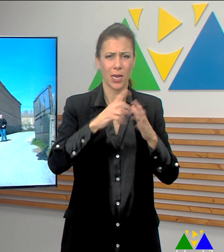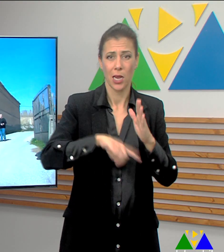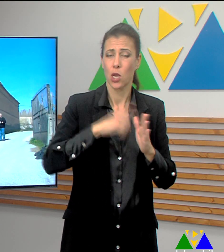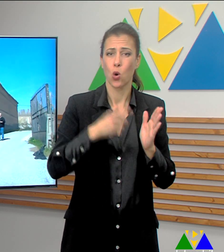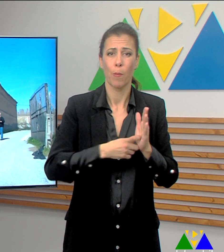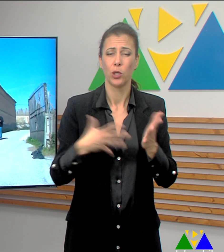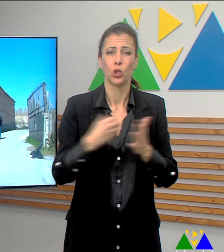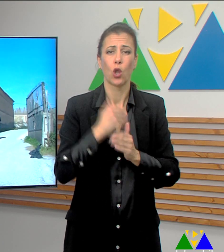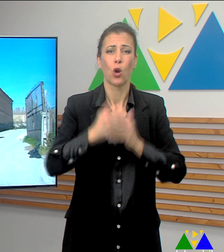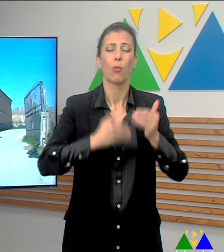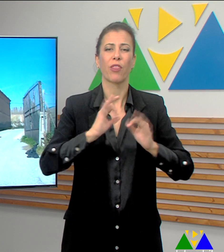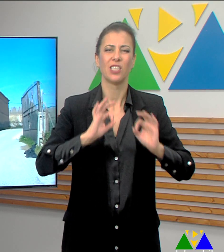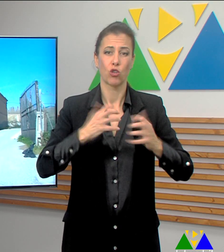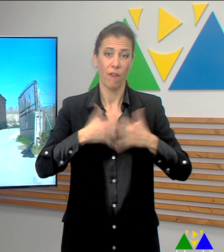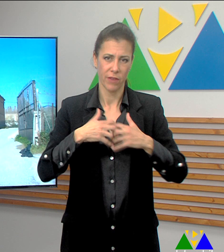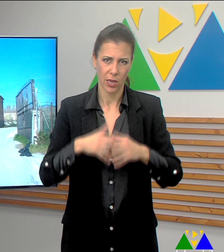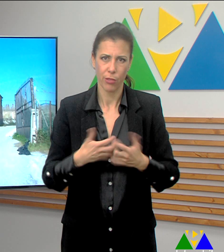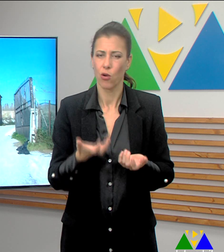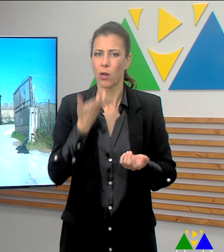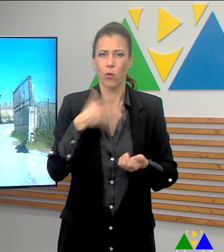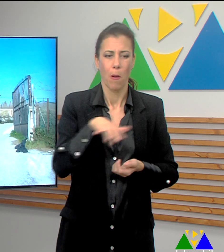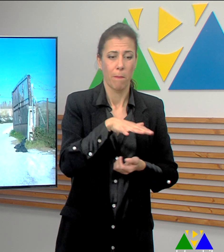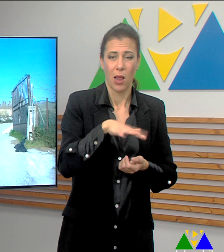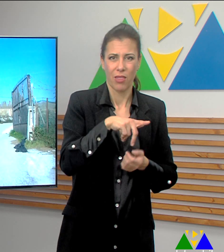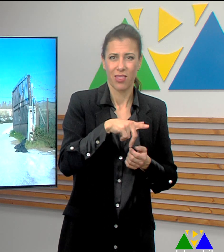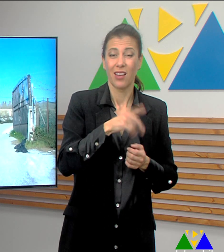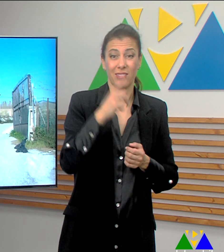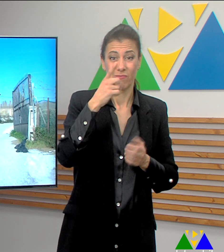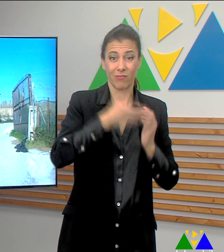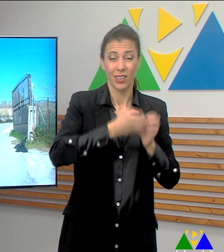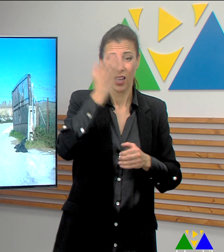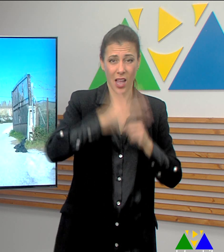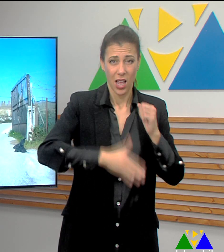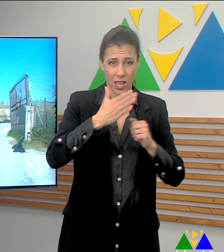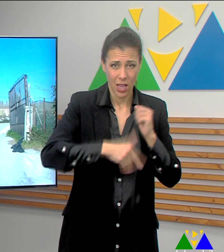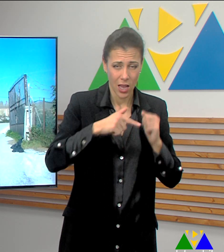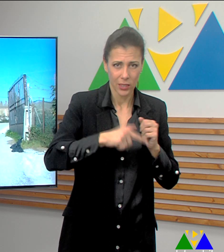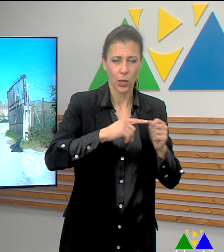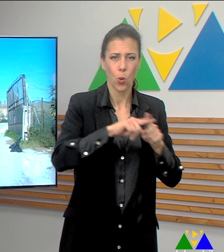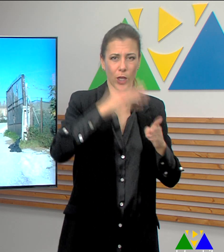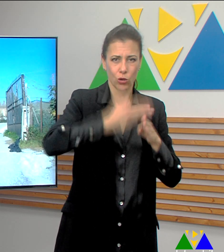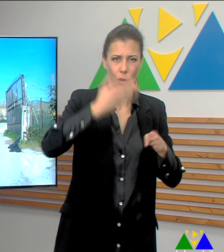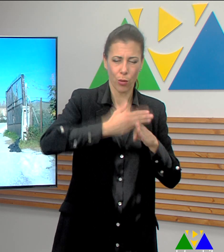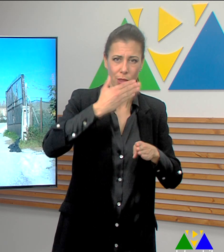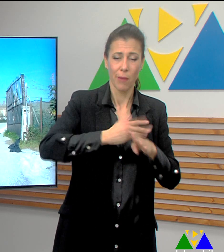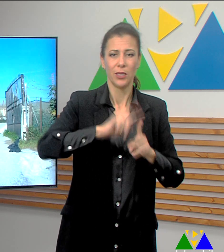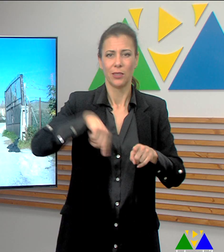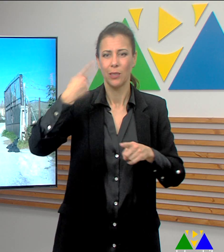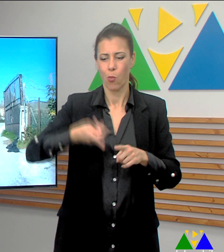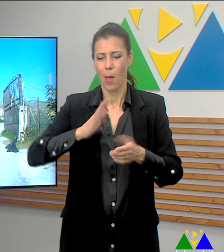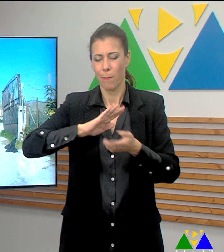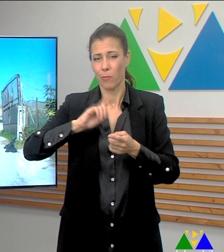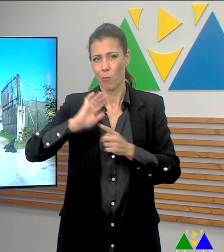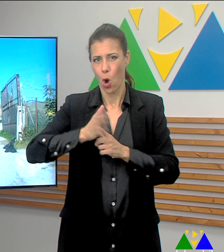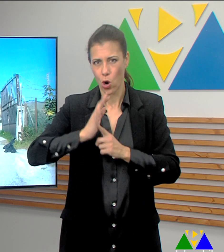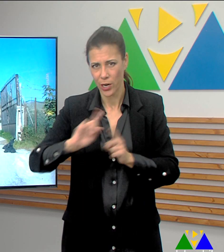el proceso de fabricación, claro. Desde plaza de caña, donde las cañas se troceaban, molinos de caña,